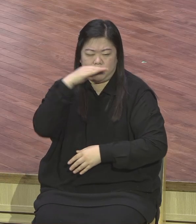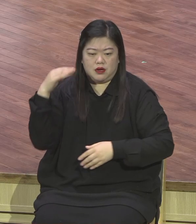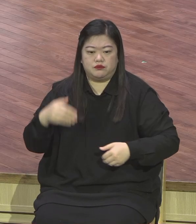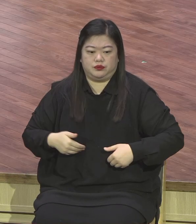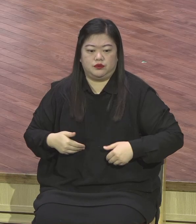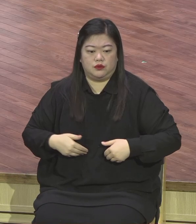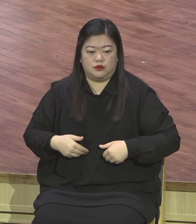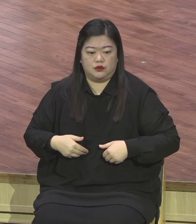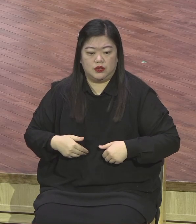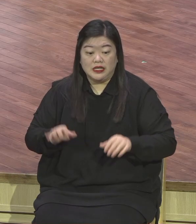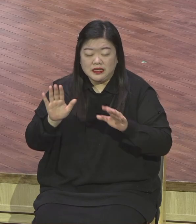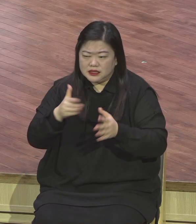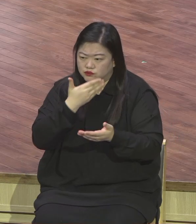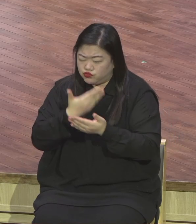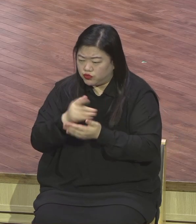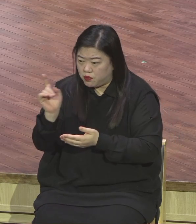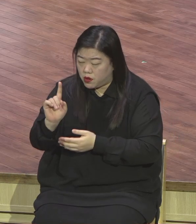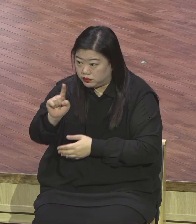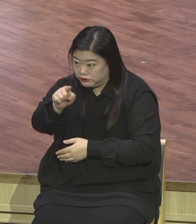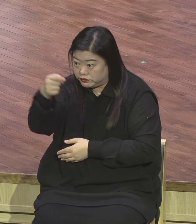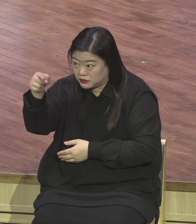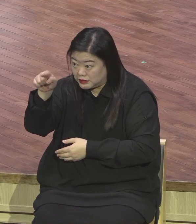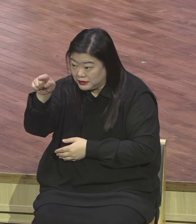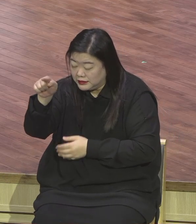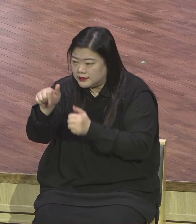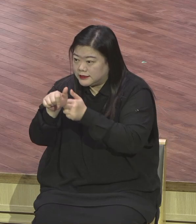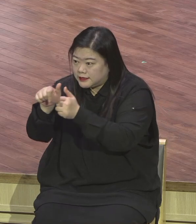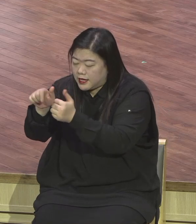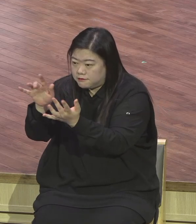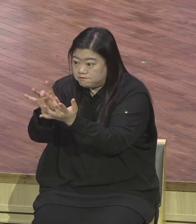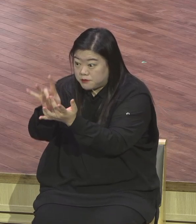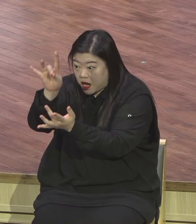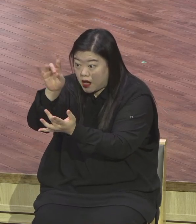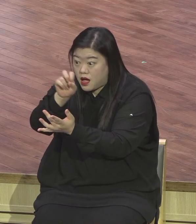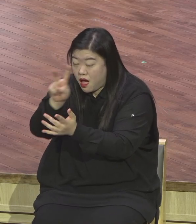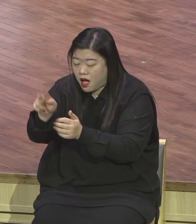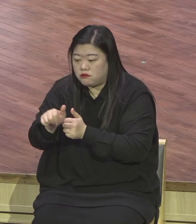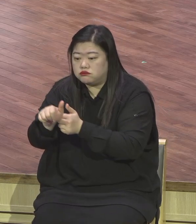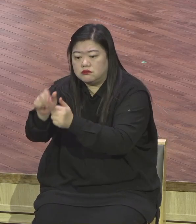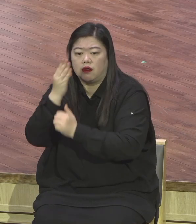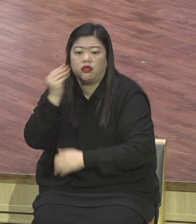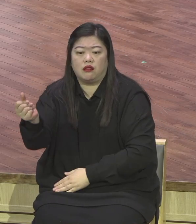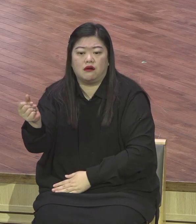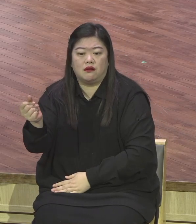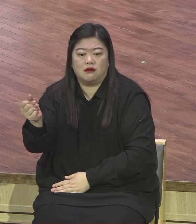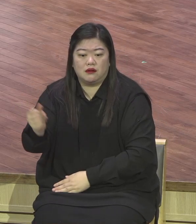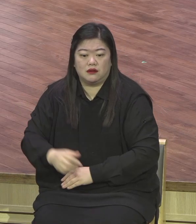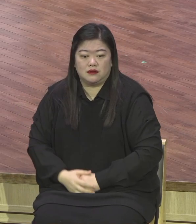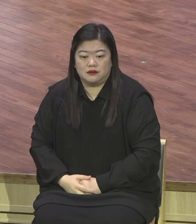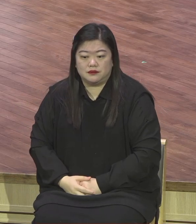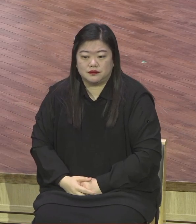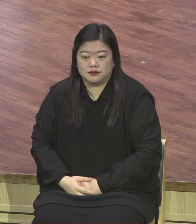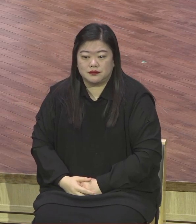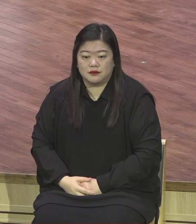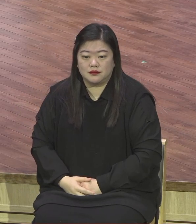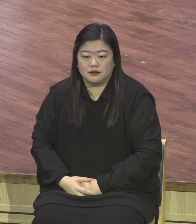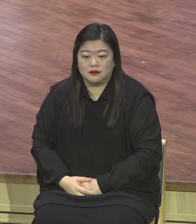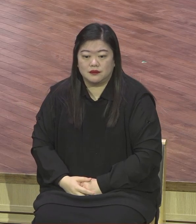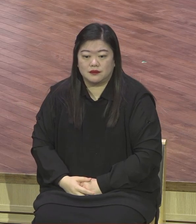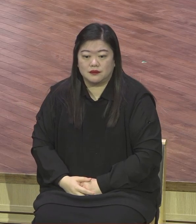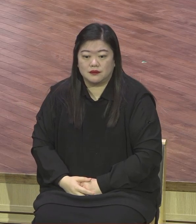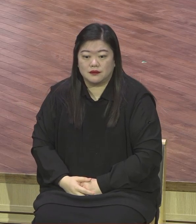복음 확산이 인생 최우선순위를 두어야 된다 이 말이에요 너가 사랑하면서 구원받았으면